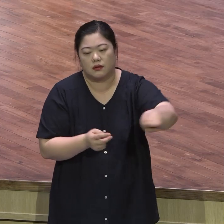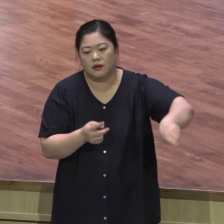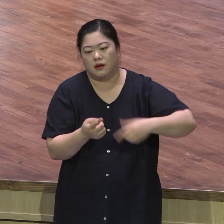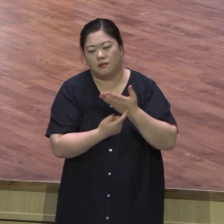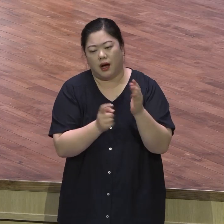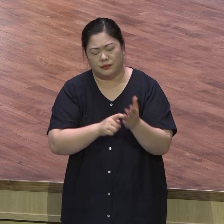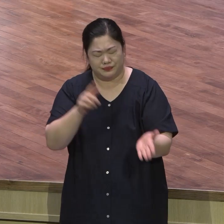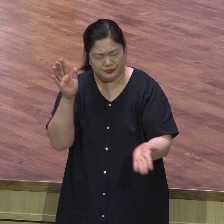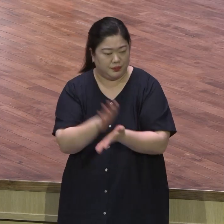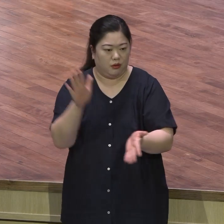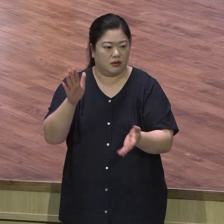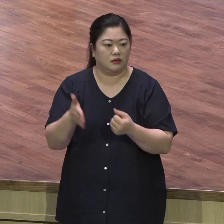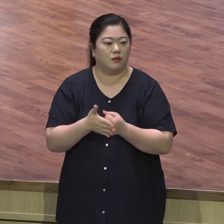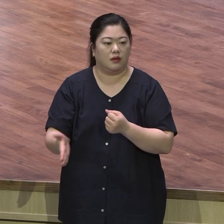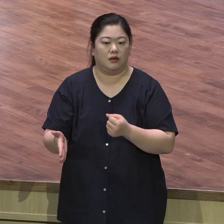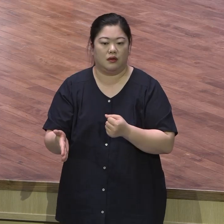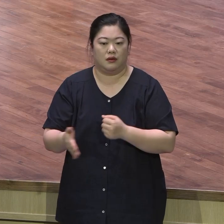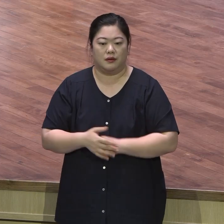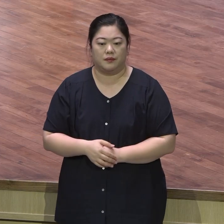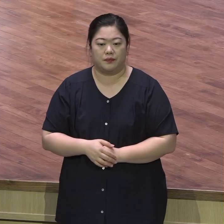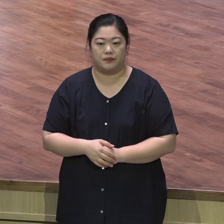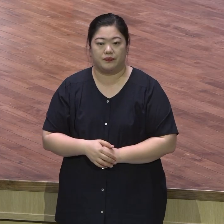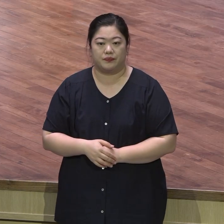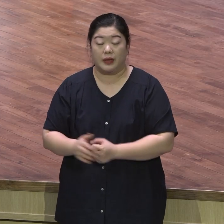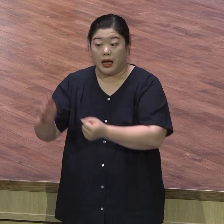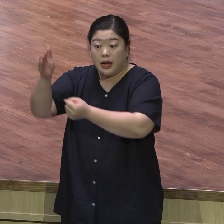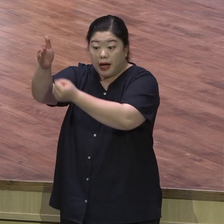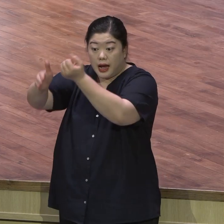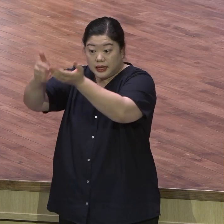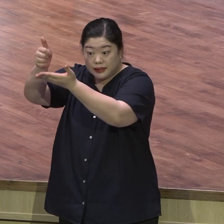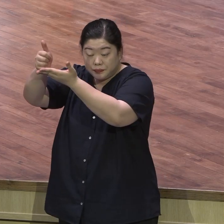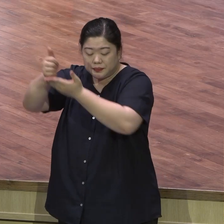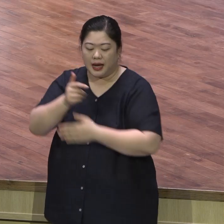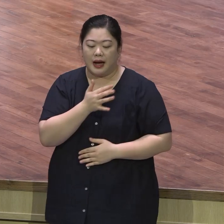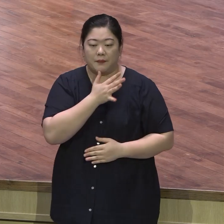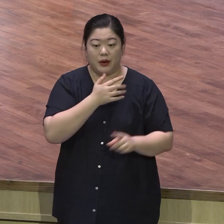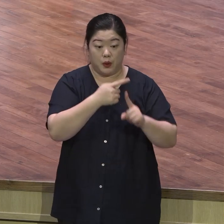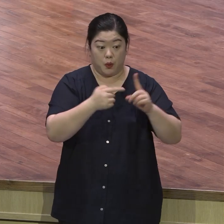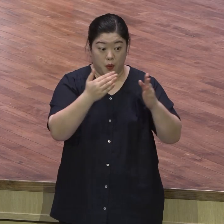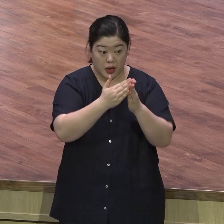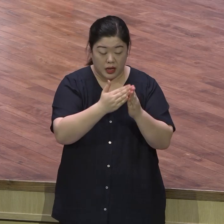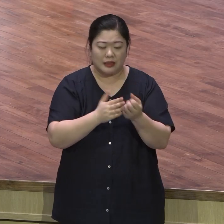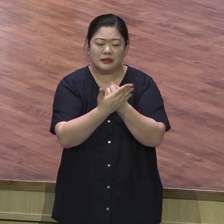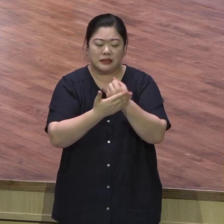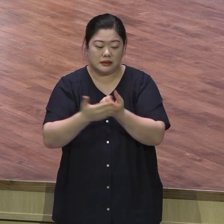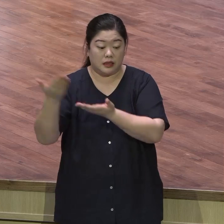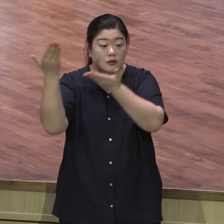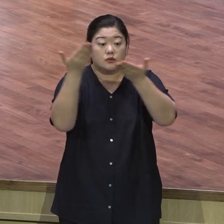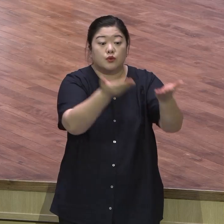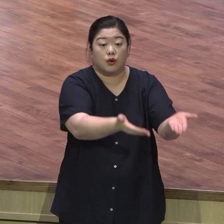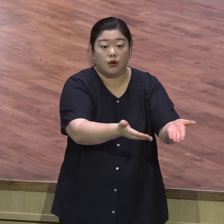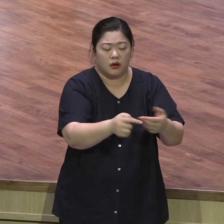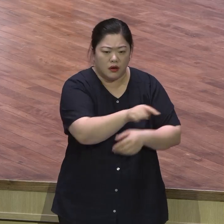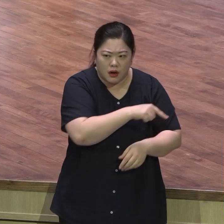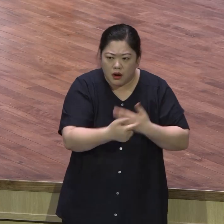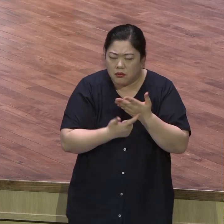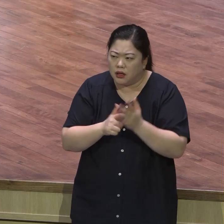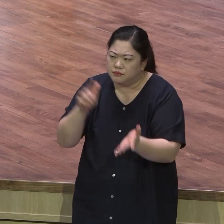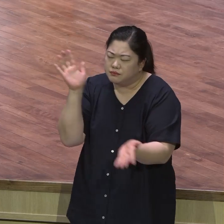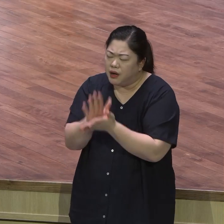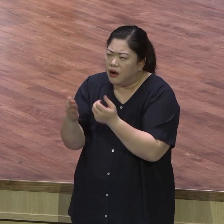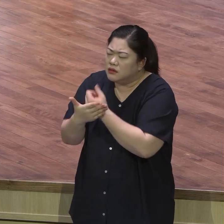하나님께서 마게도니아 교회들에게 주신 은혜를 알린다고 라고 말을 시작하죠. 이 말은 이들이